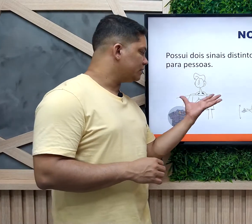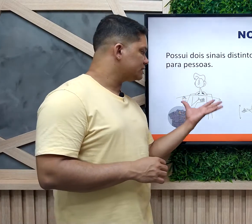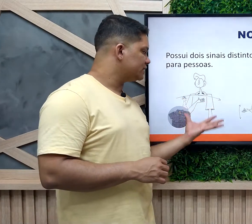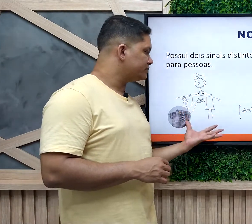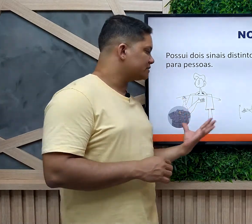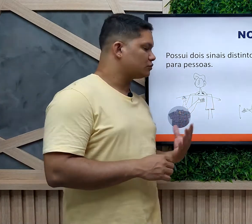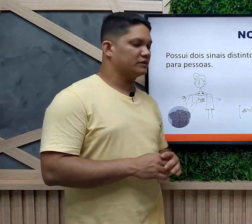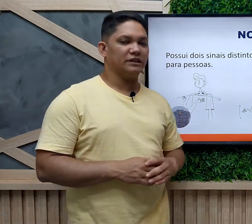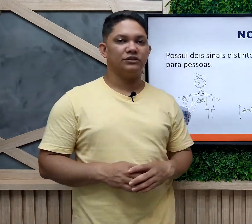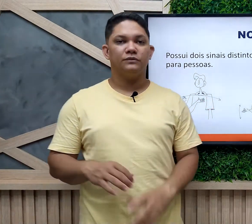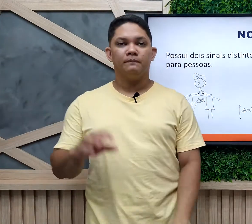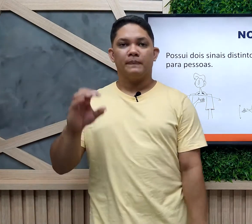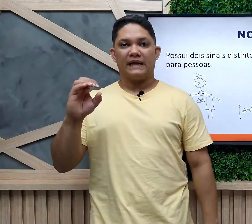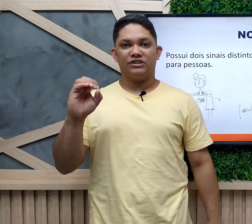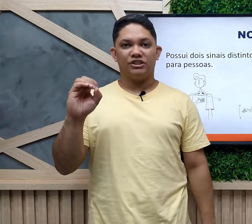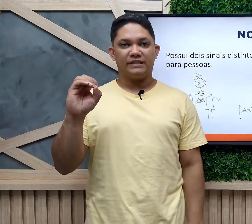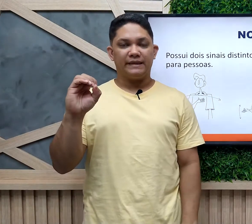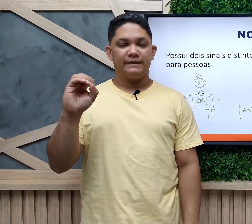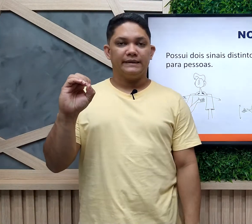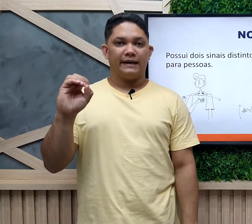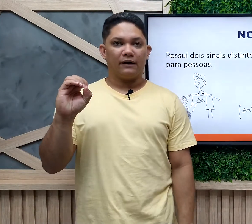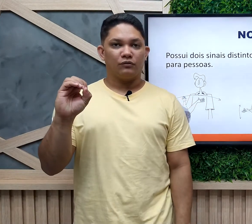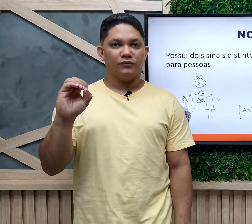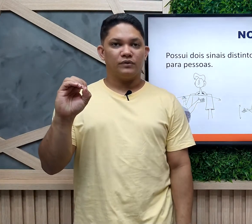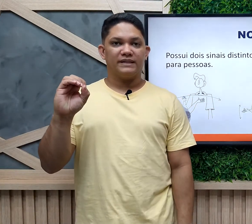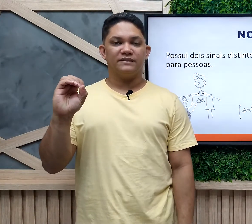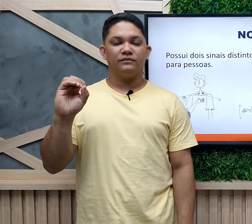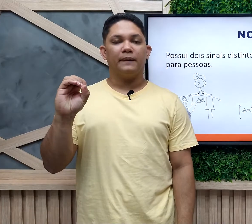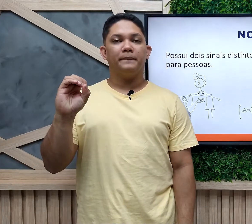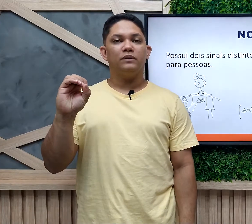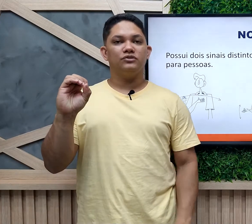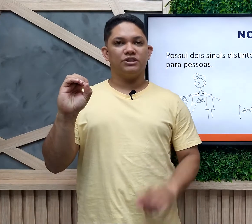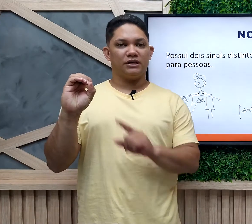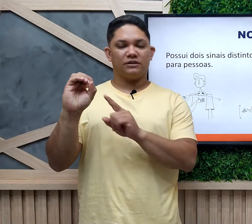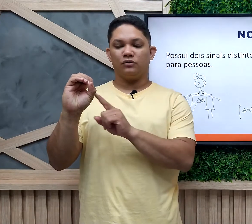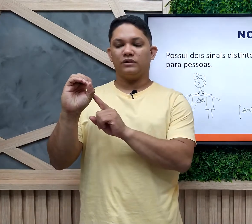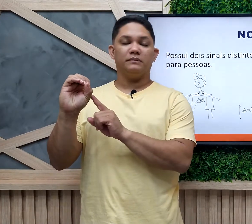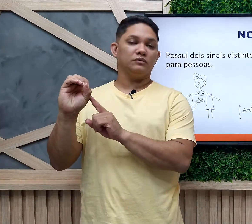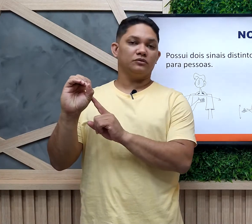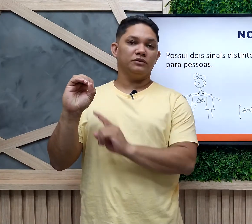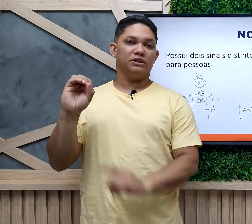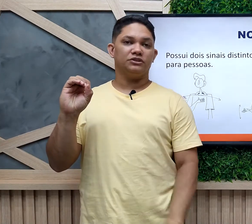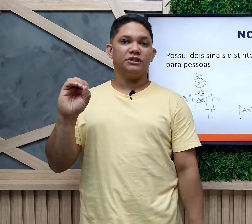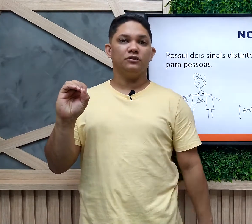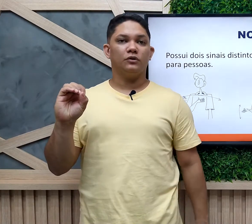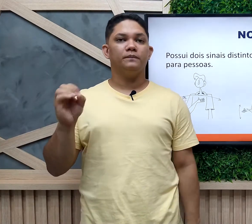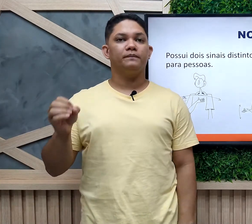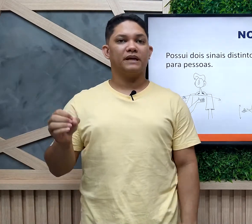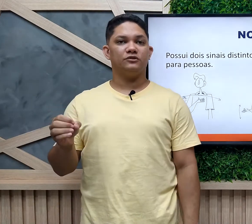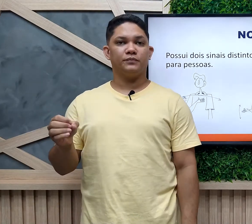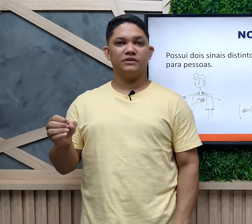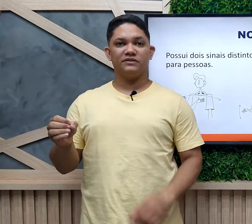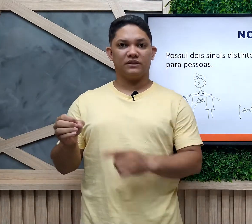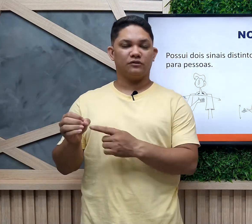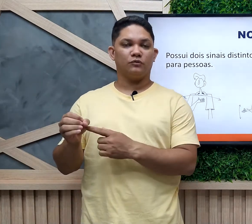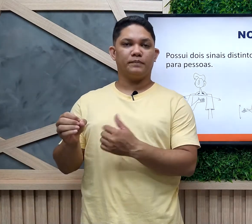Innes, Libras em Contexto. A gente tem a configuração da mão direita ou da mão dominante em O. A gente posiciona aqui com palma